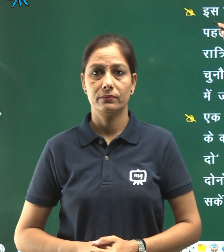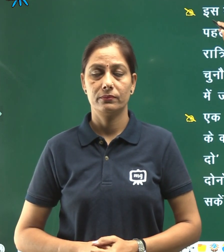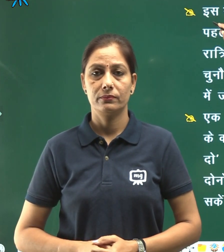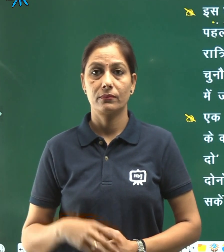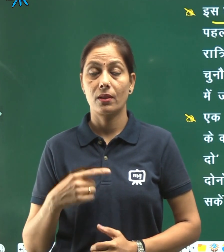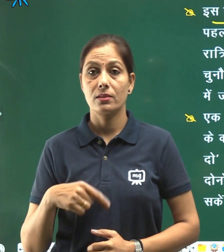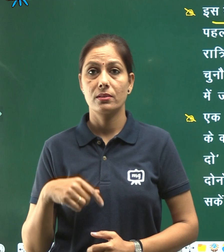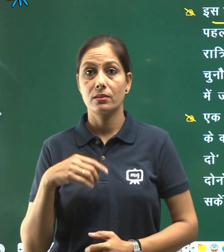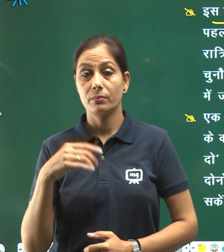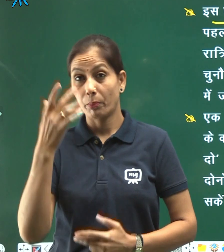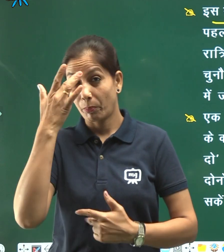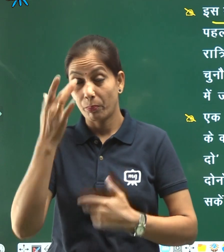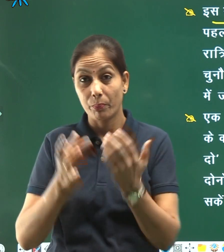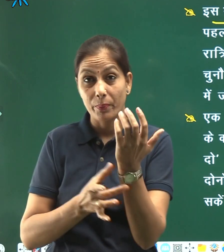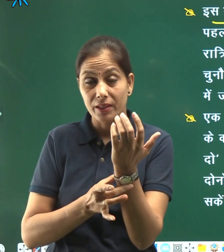इस महामारी के दौरान